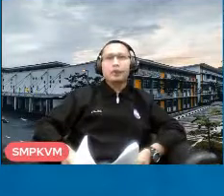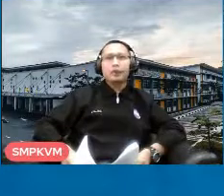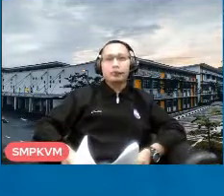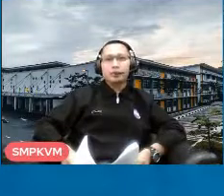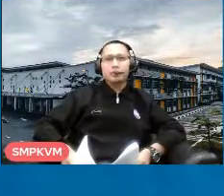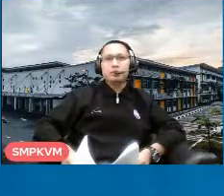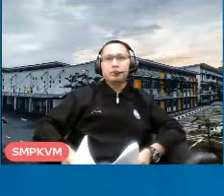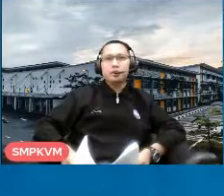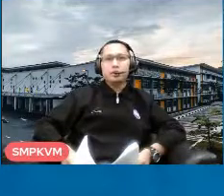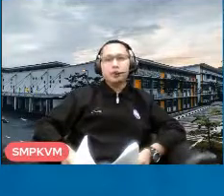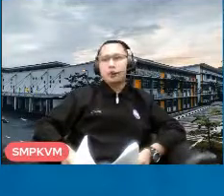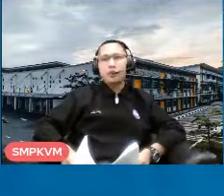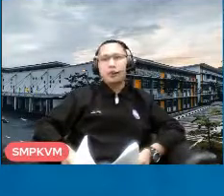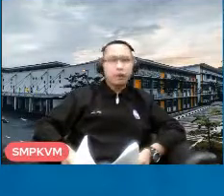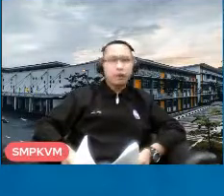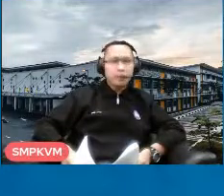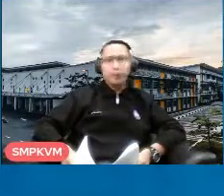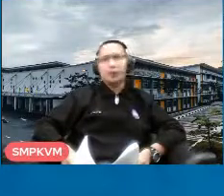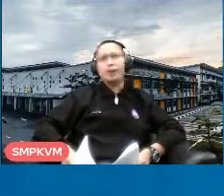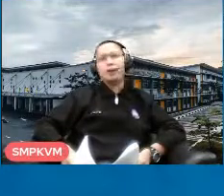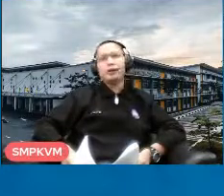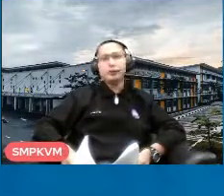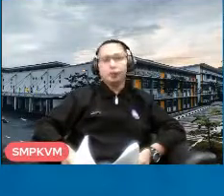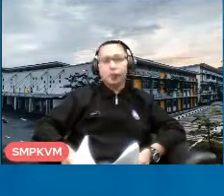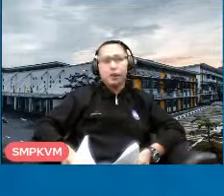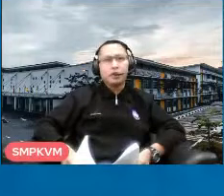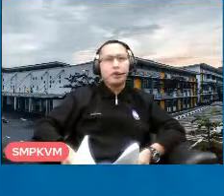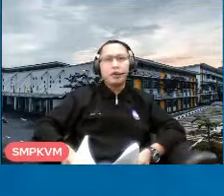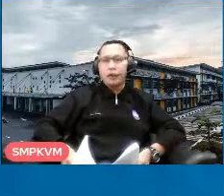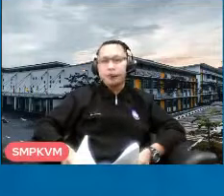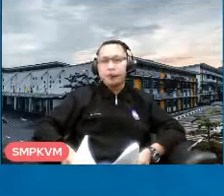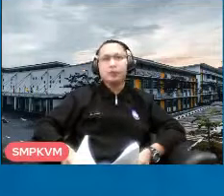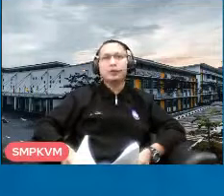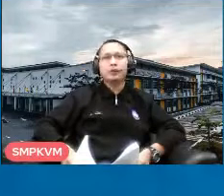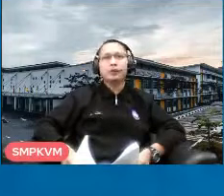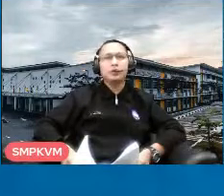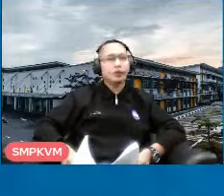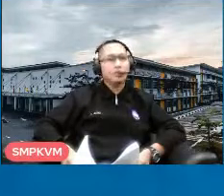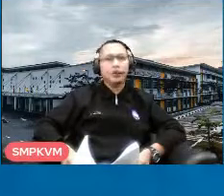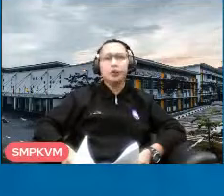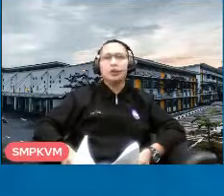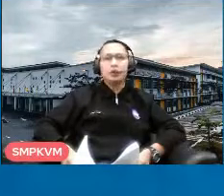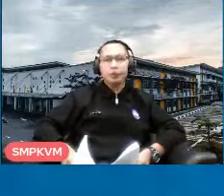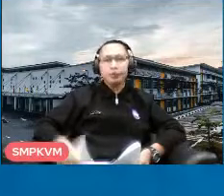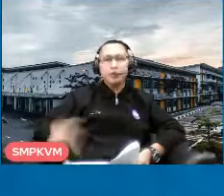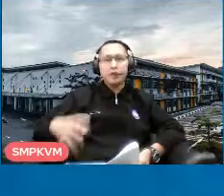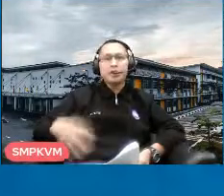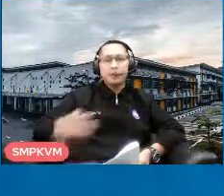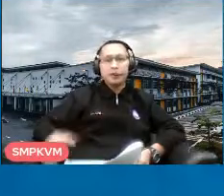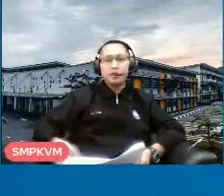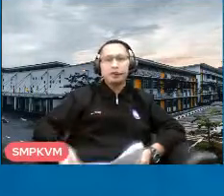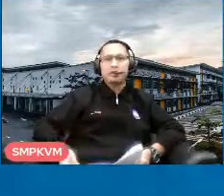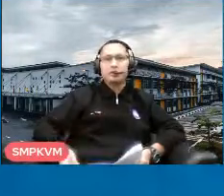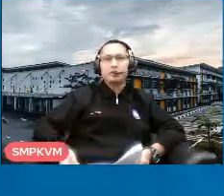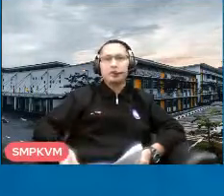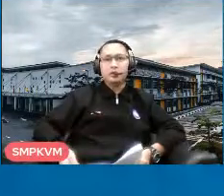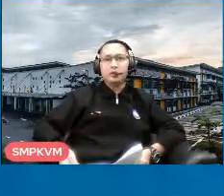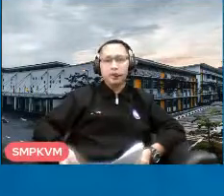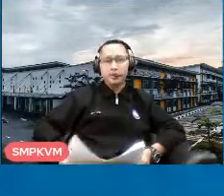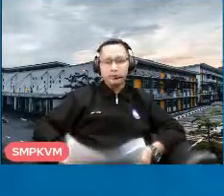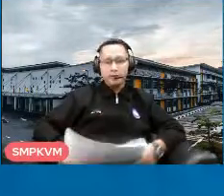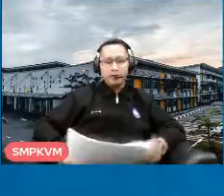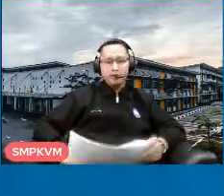a paijem foto tahu ada pakai Cipto ada bagi hembusan Azzam Pique tak tahulah Tapi belajar jadi baik